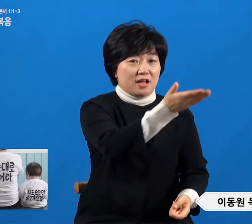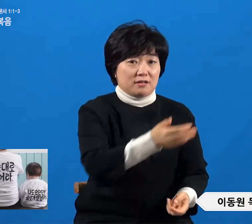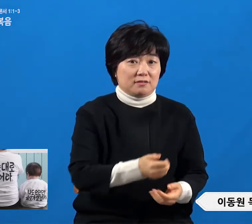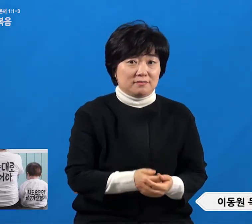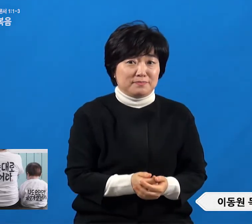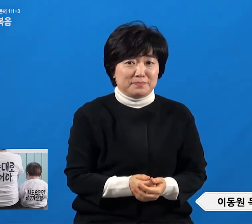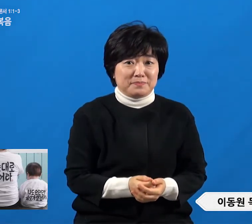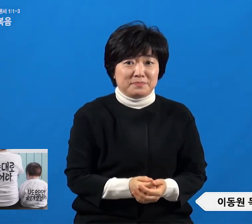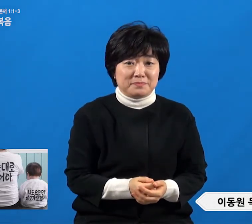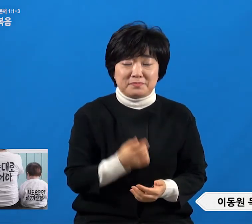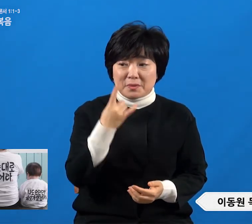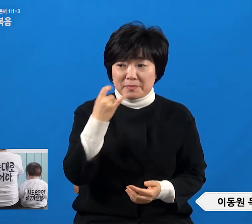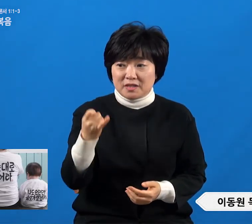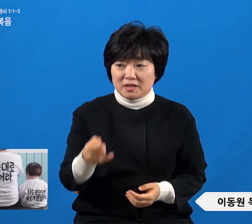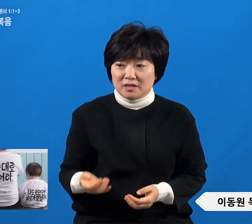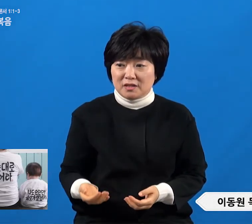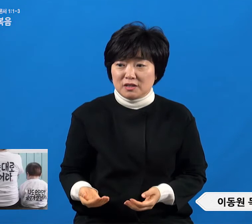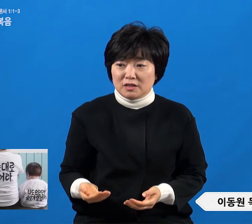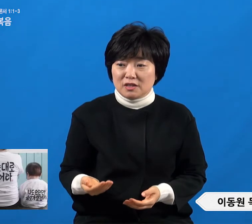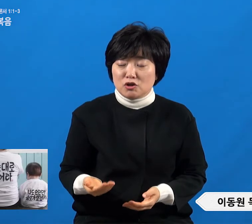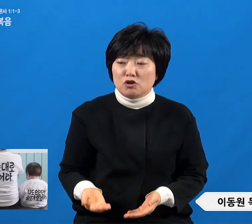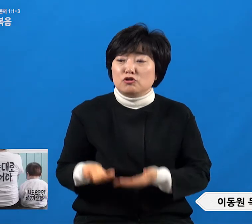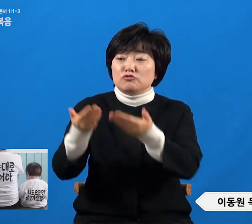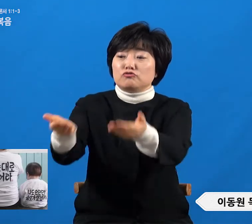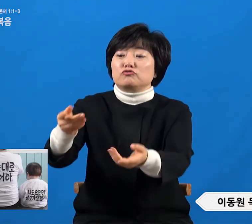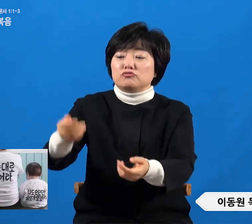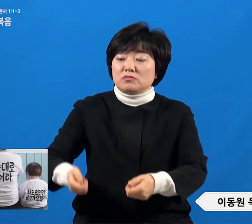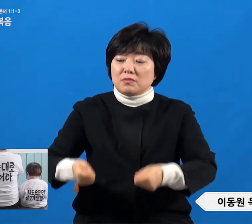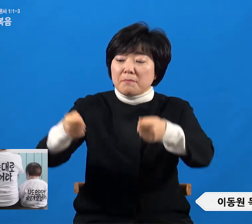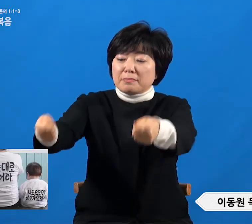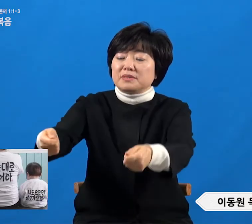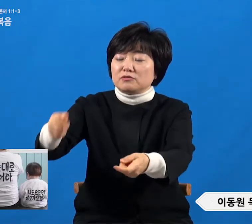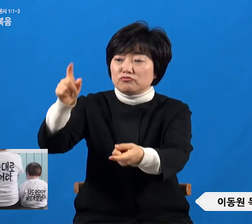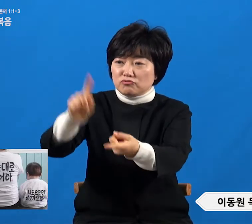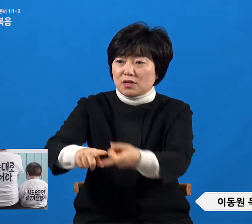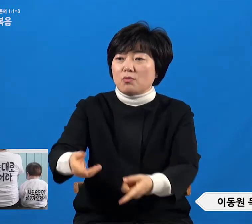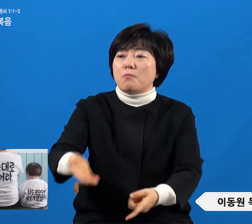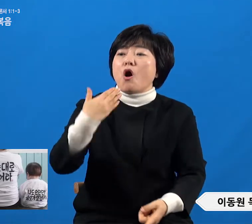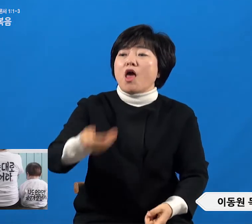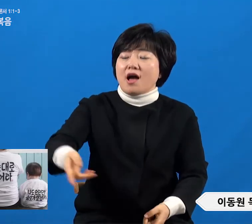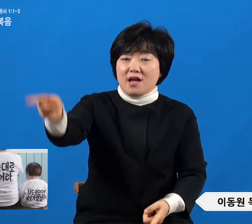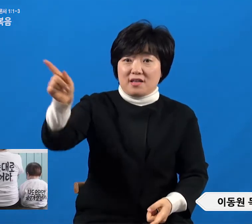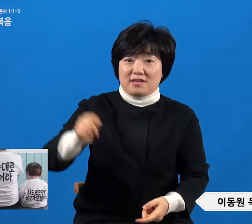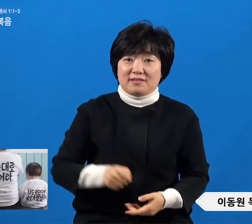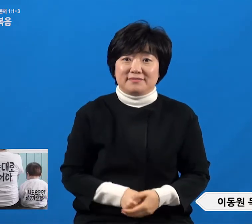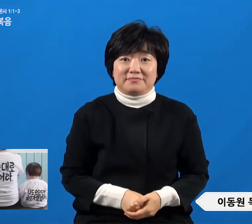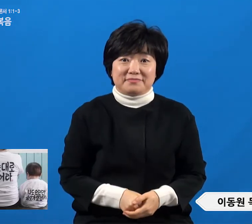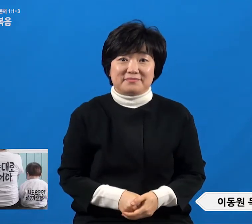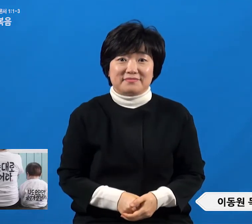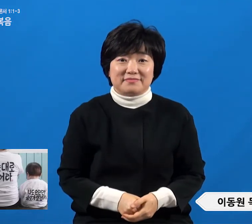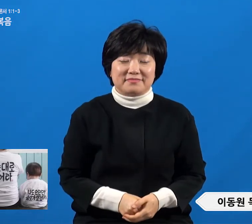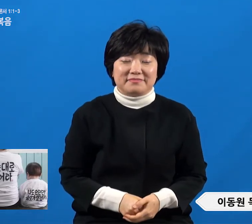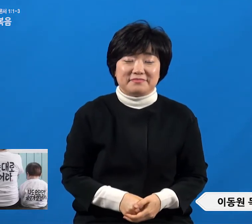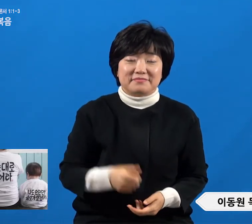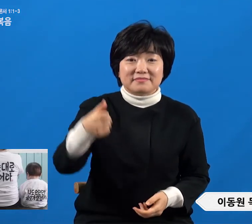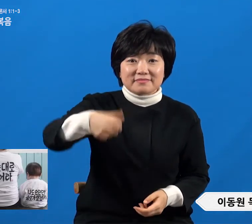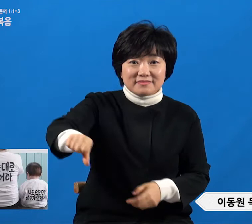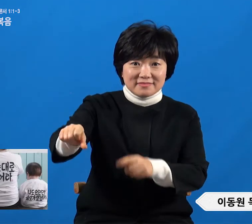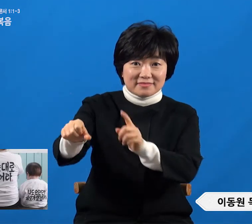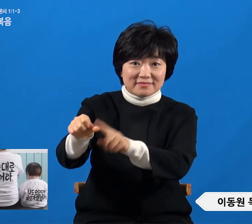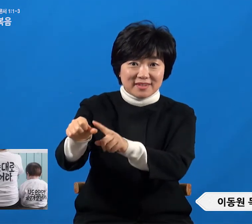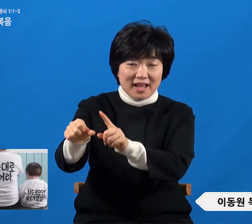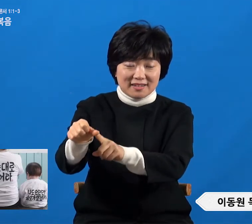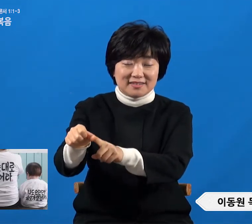엄마들만 한번 따라서 해보세요. 주는 대로 먹어라. 시작. 주는 대로 먹어라. 그런가 하면